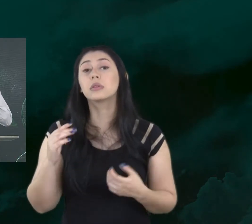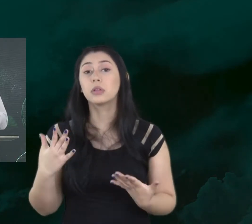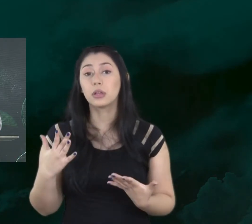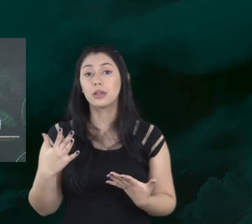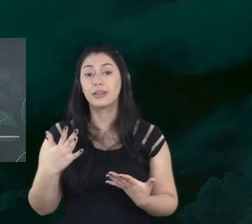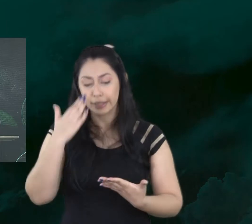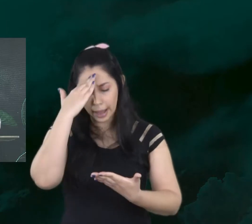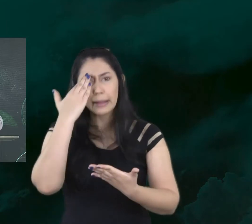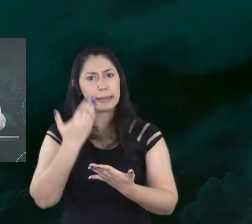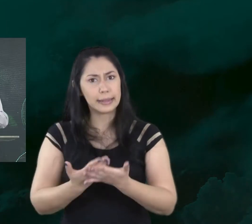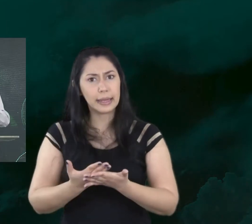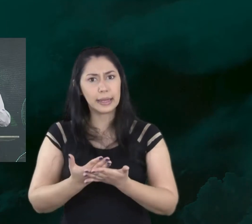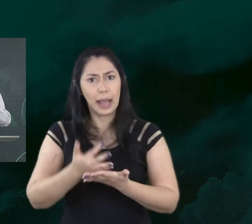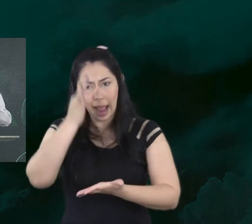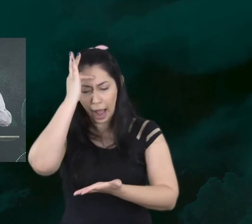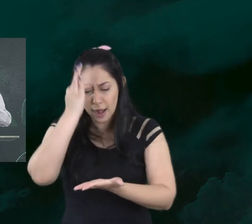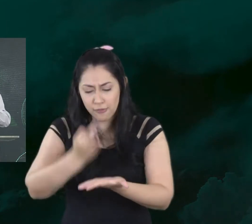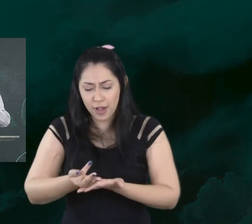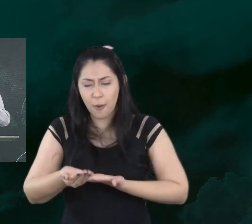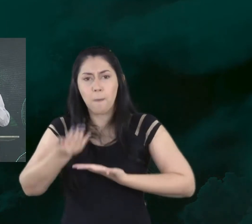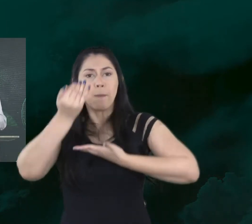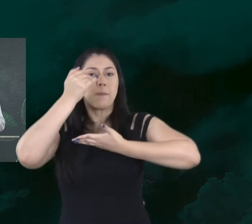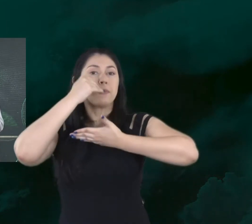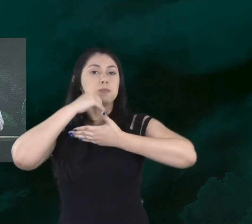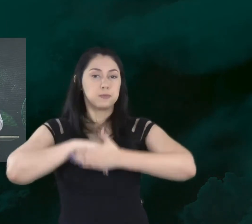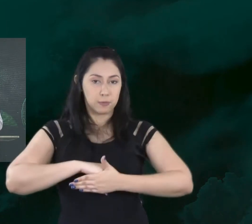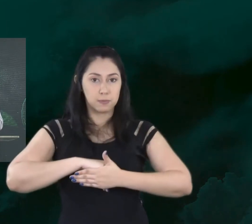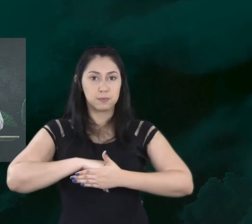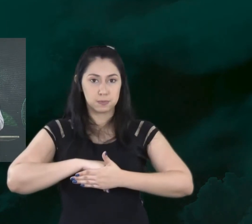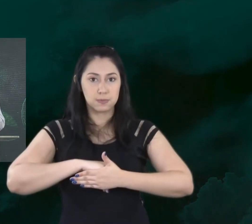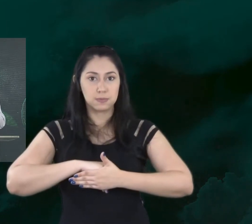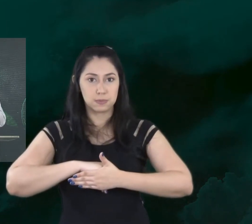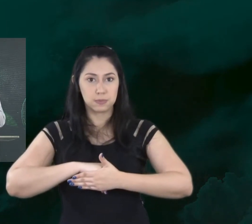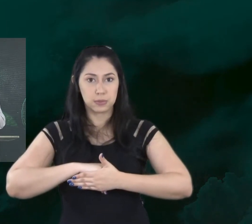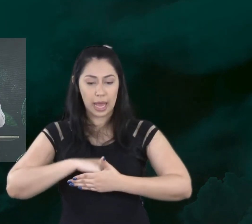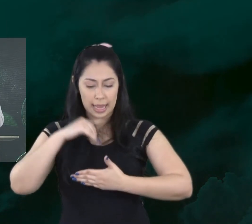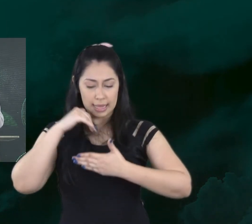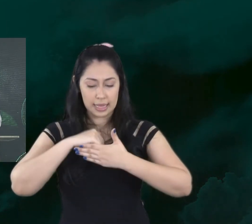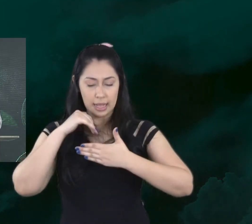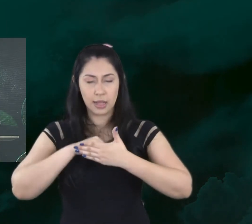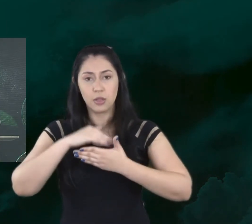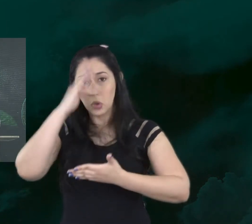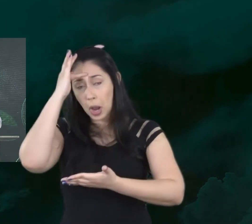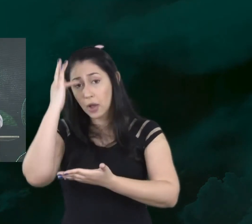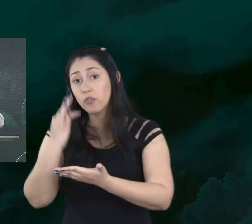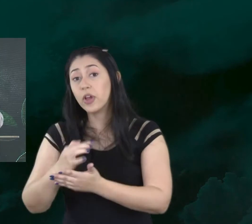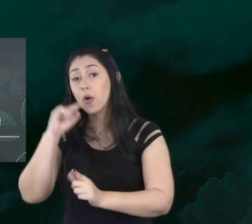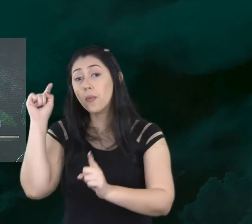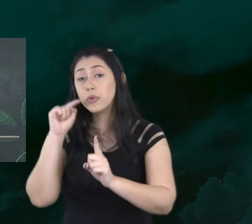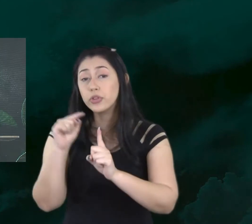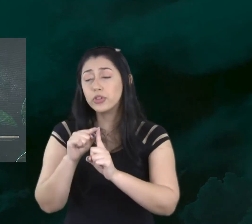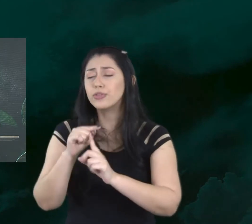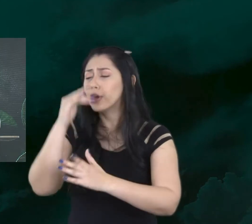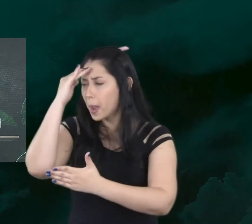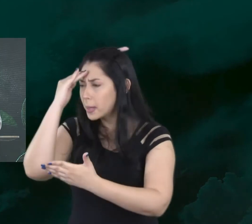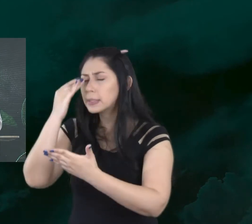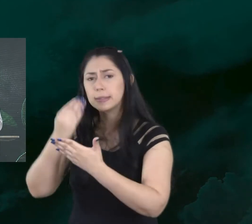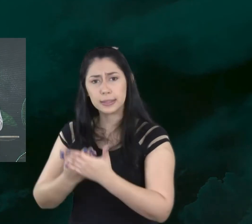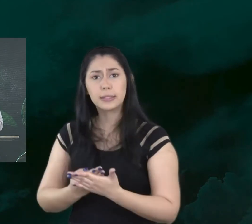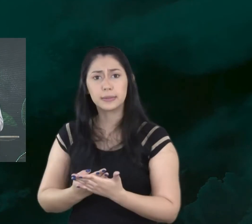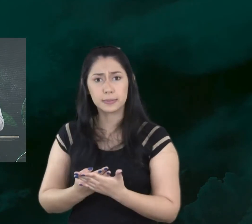É crer. Então, a sua fé subjetiva tem só essa função de crer.